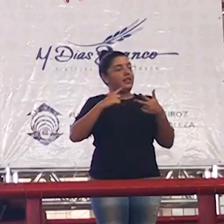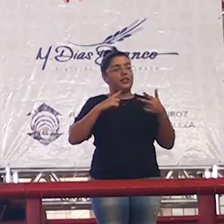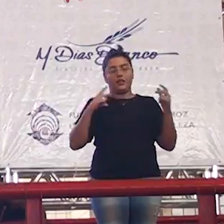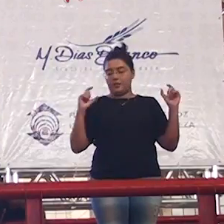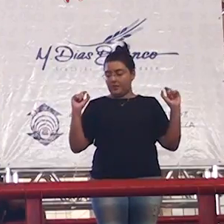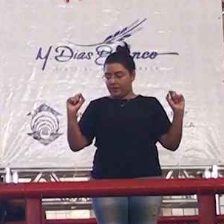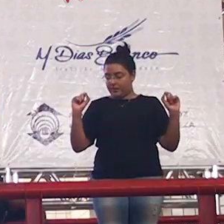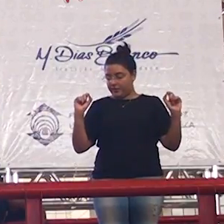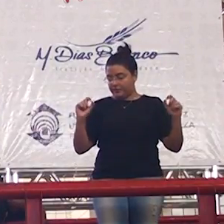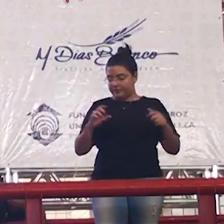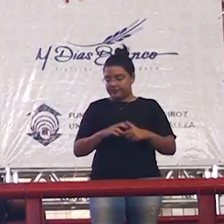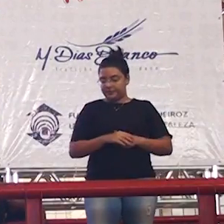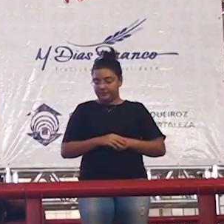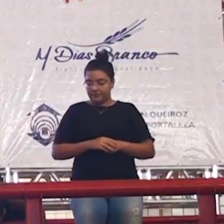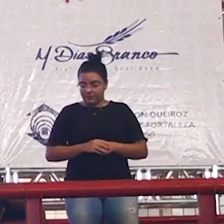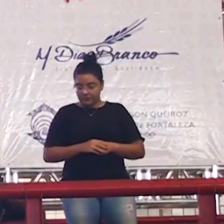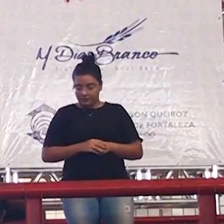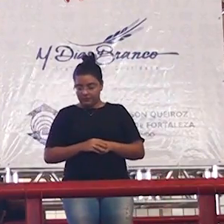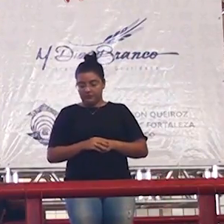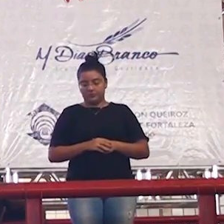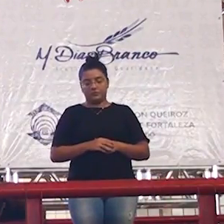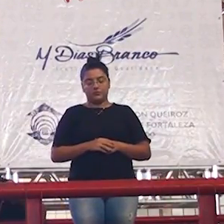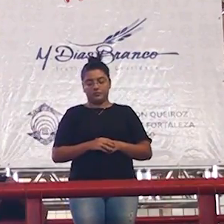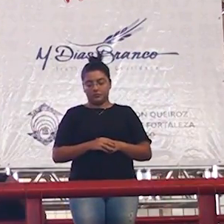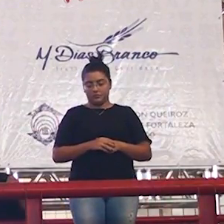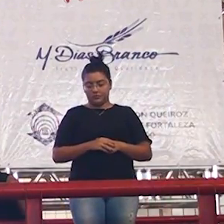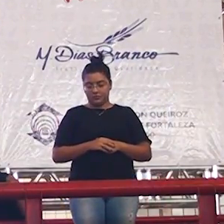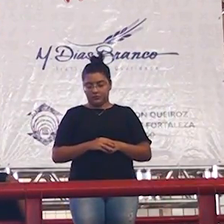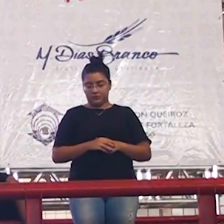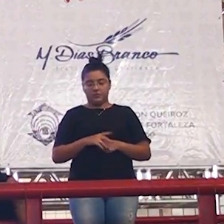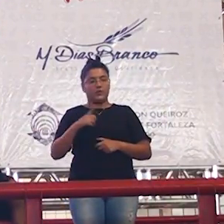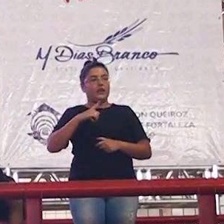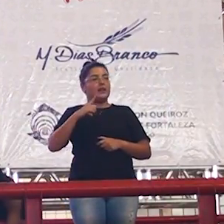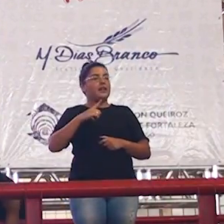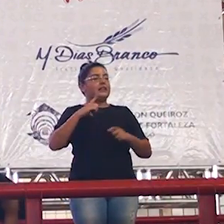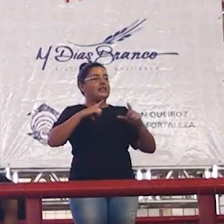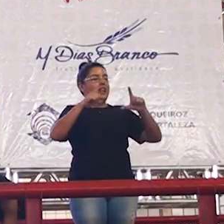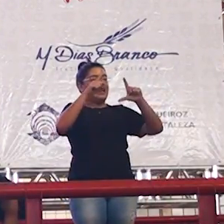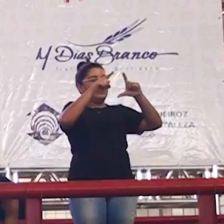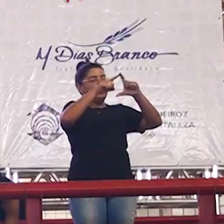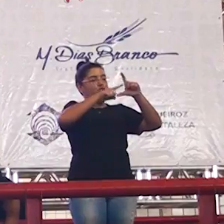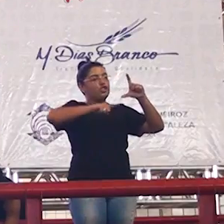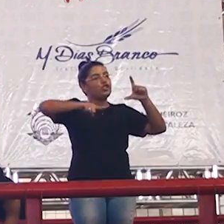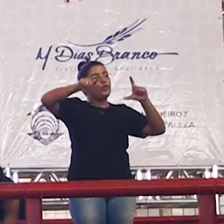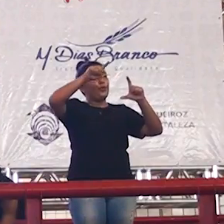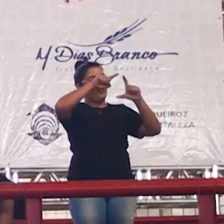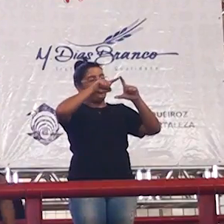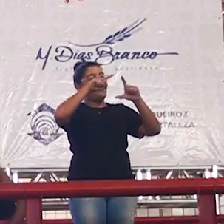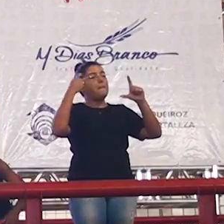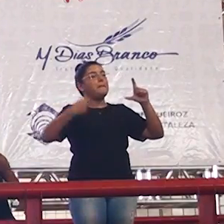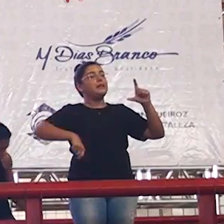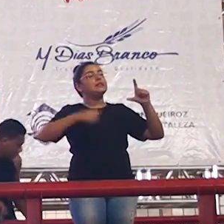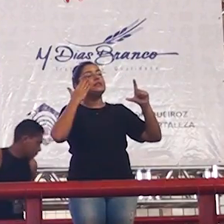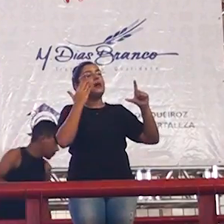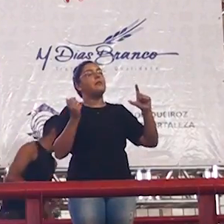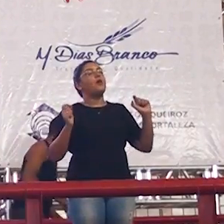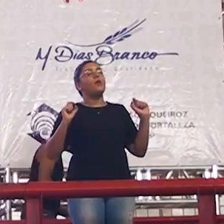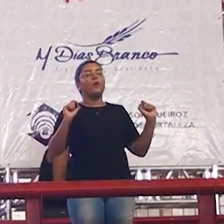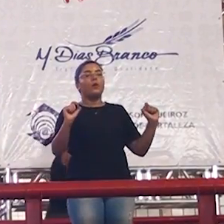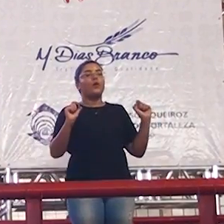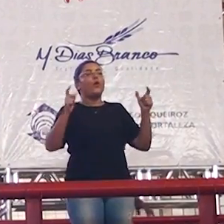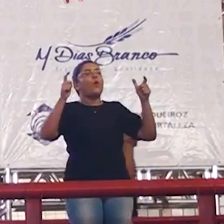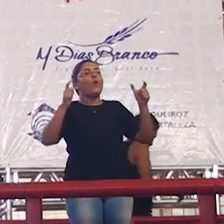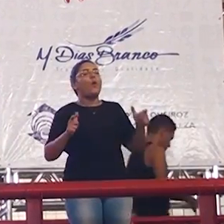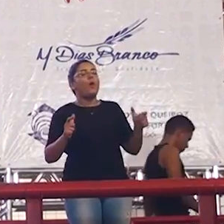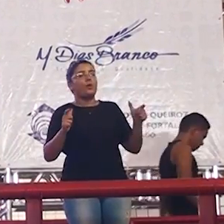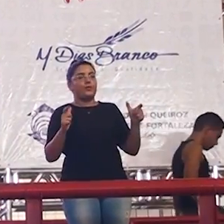inscrevendo ou circunscrevendo circunferências. E você precisa saber